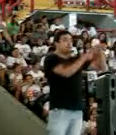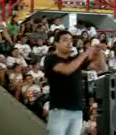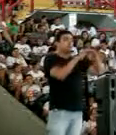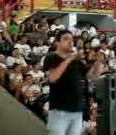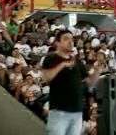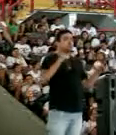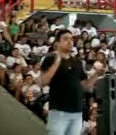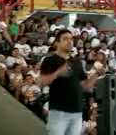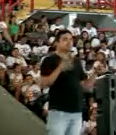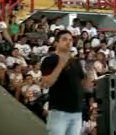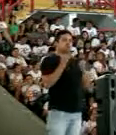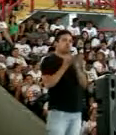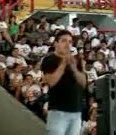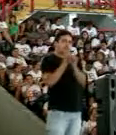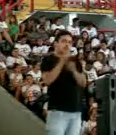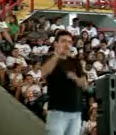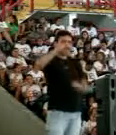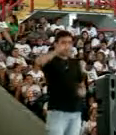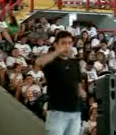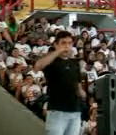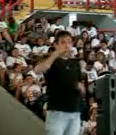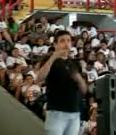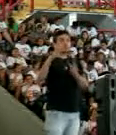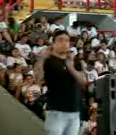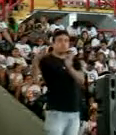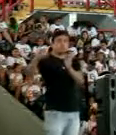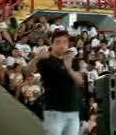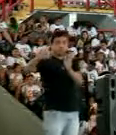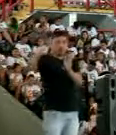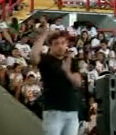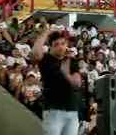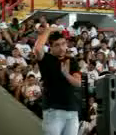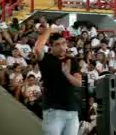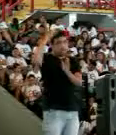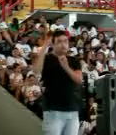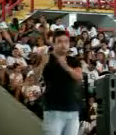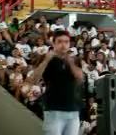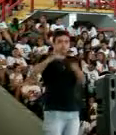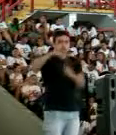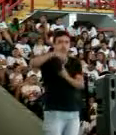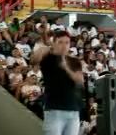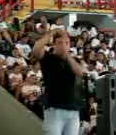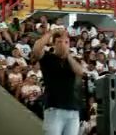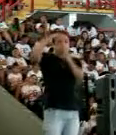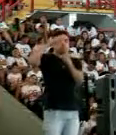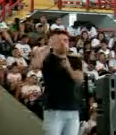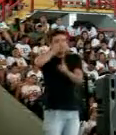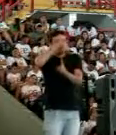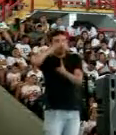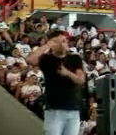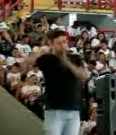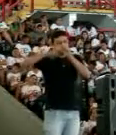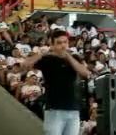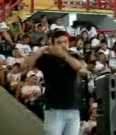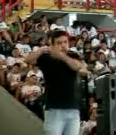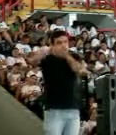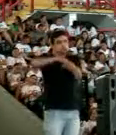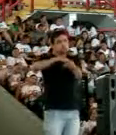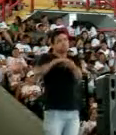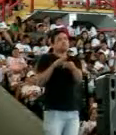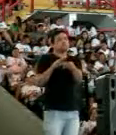passado 9 anos de primeiro reinado, de poder centralizado, de absolutismo, de